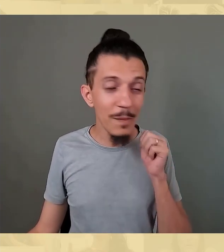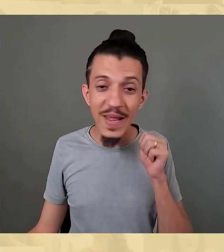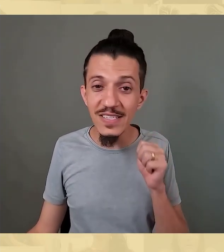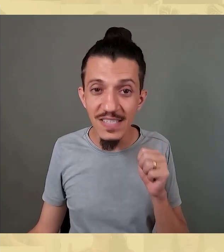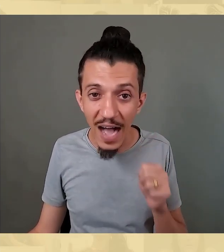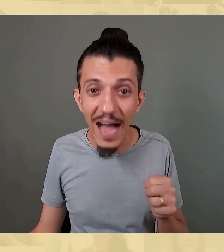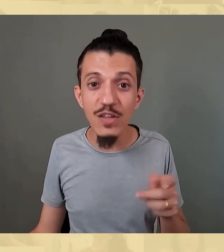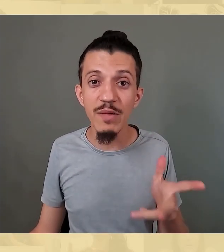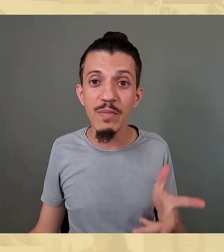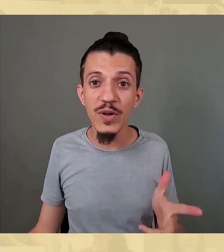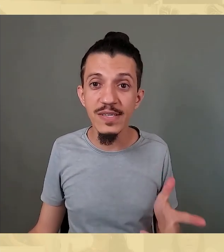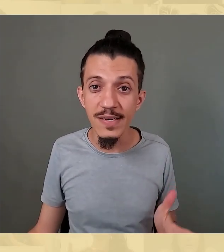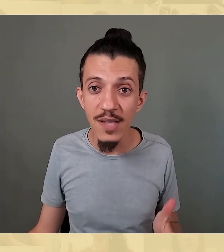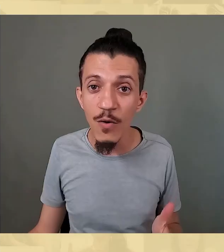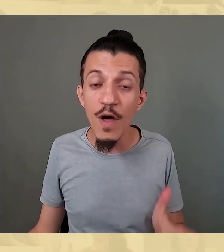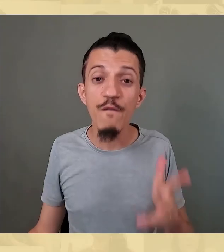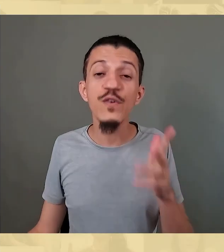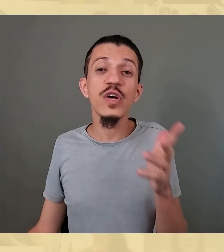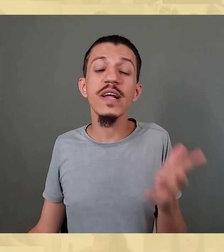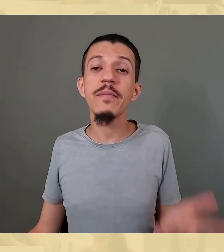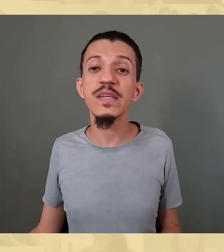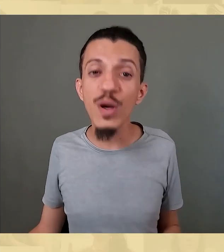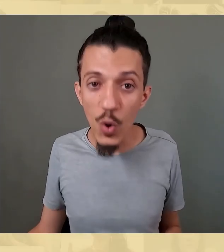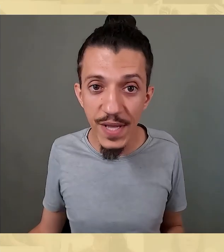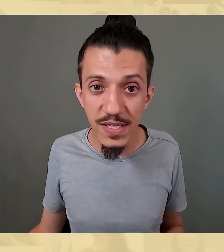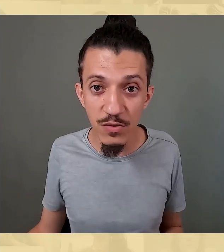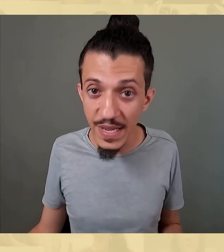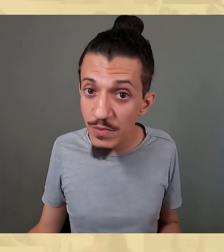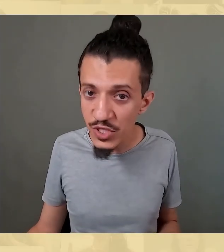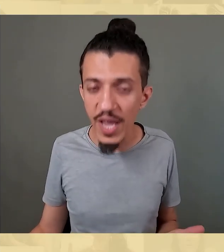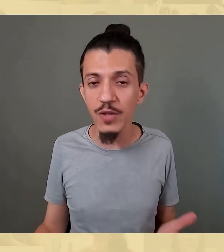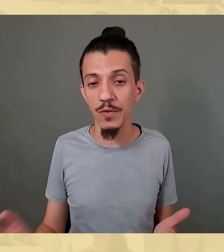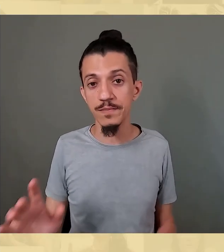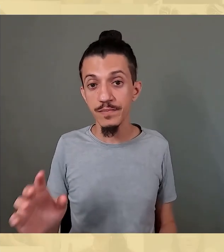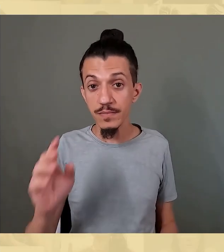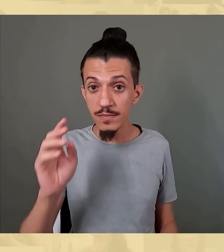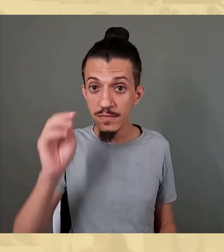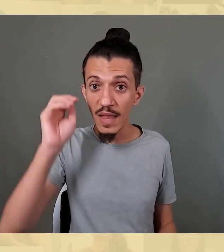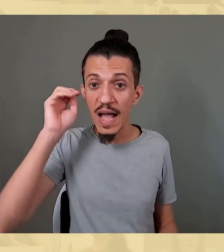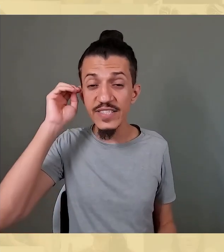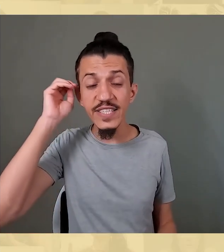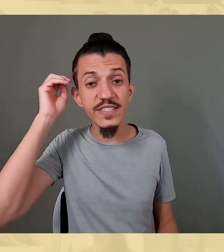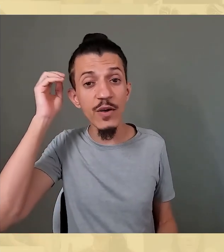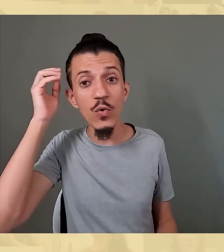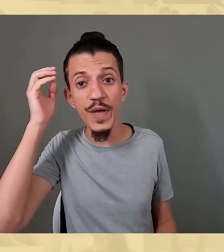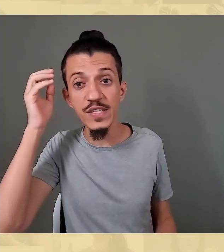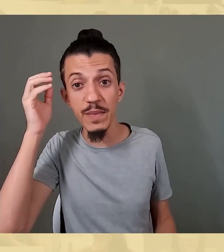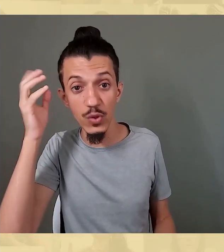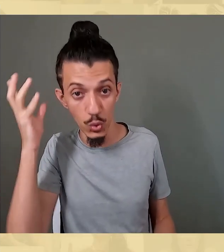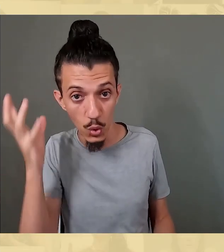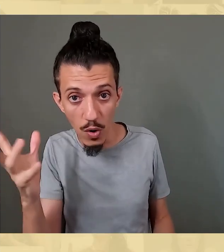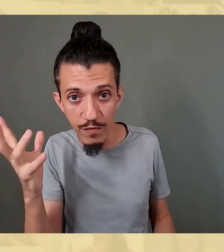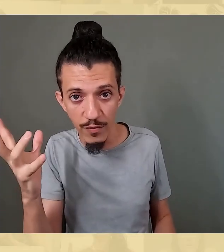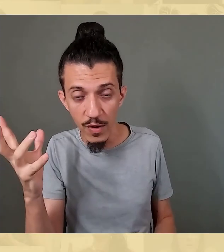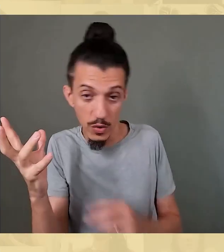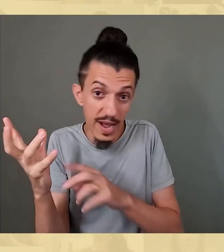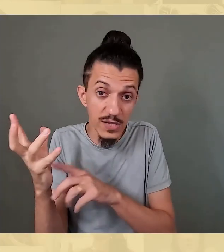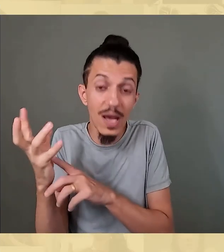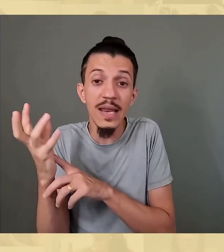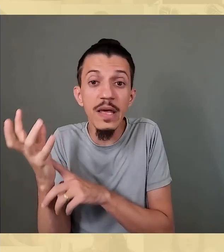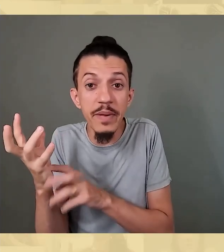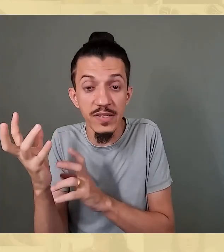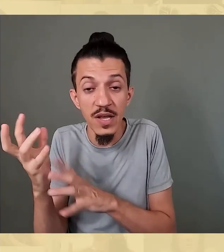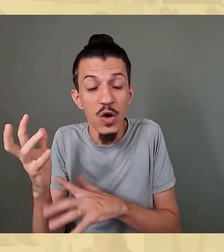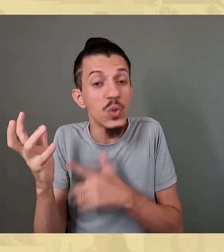no aprendizado, na memorização, funciona da mesma coisa, do mesmo jeito. A gente tem um conhecimento novo, no caso